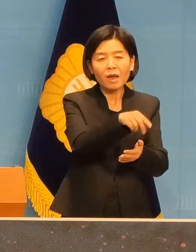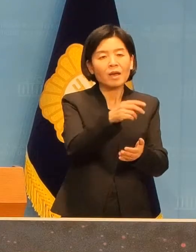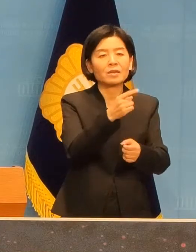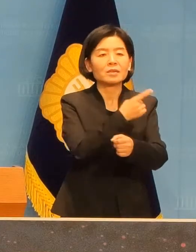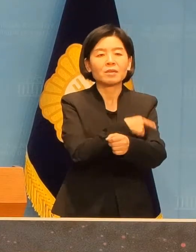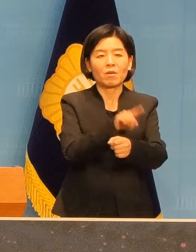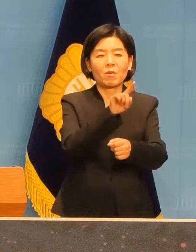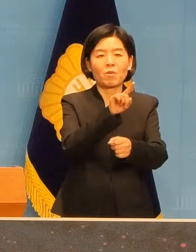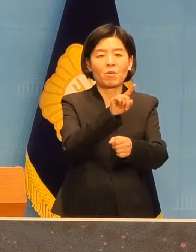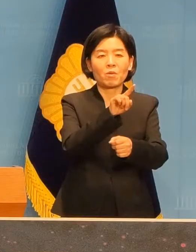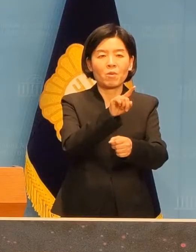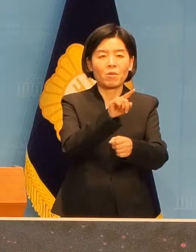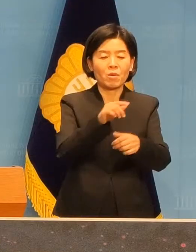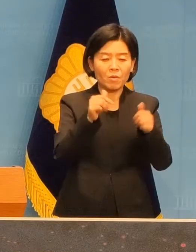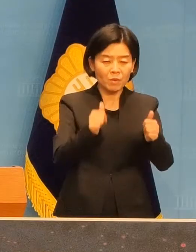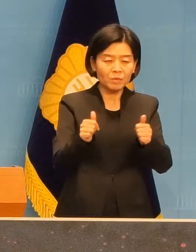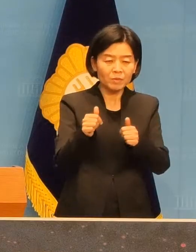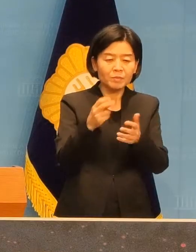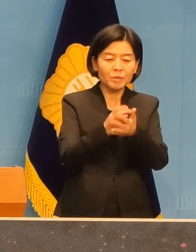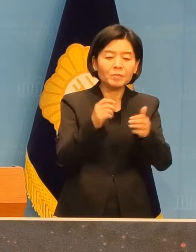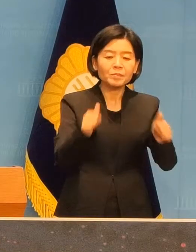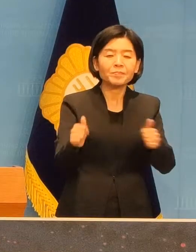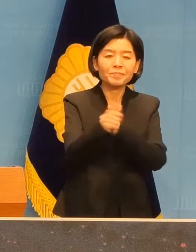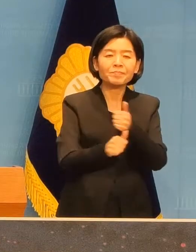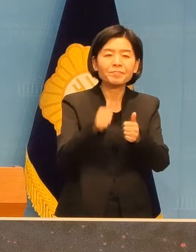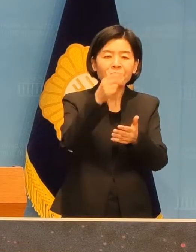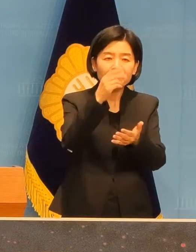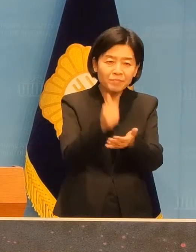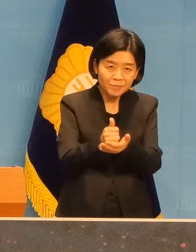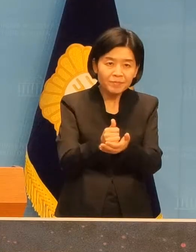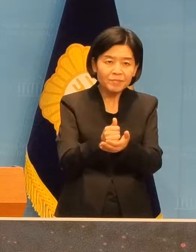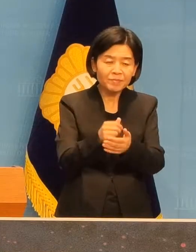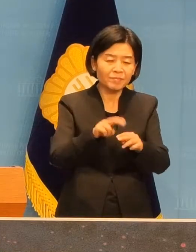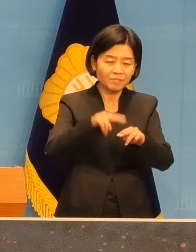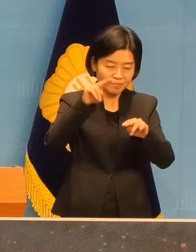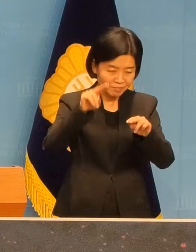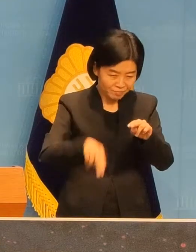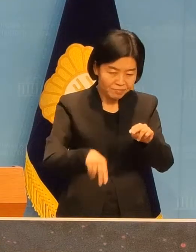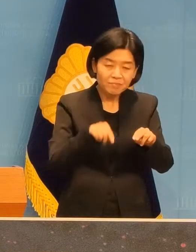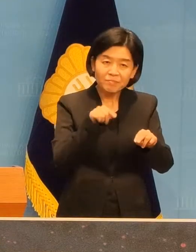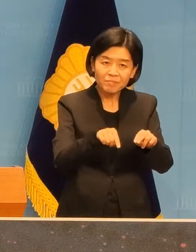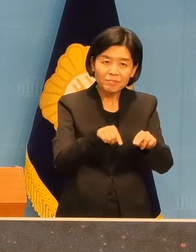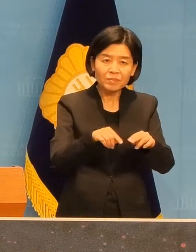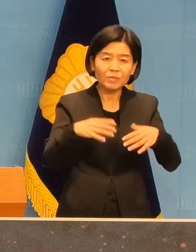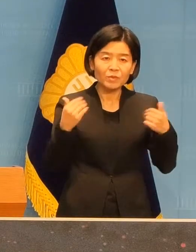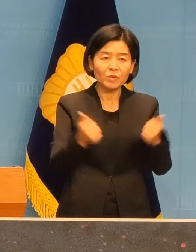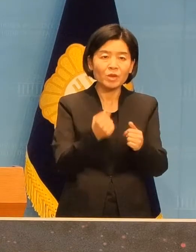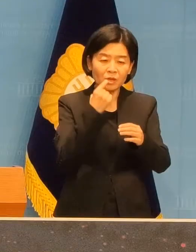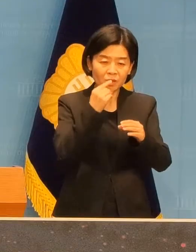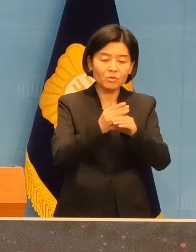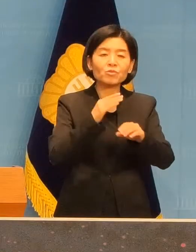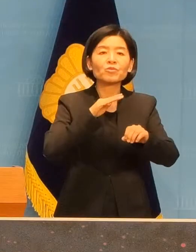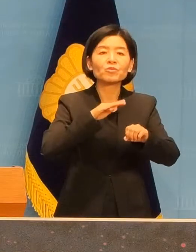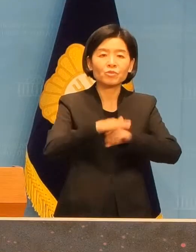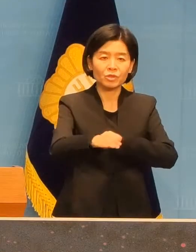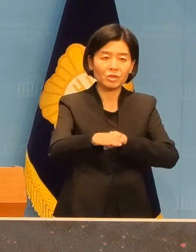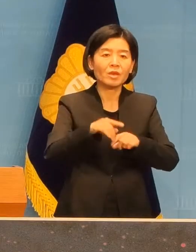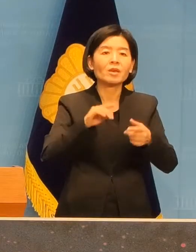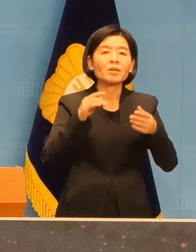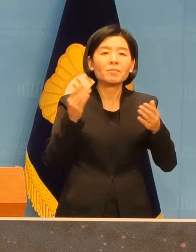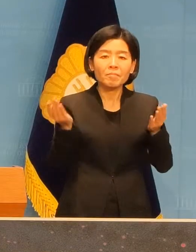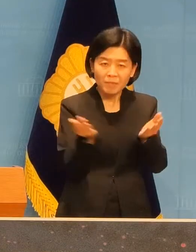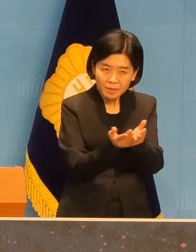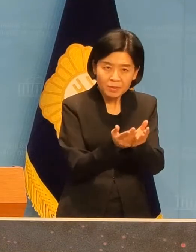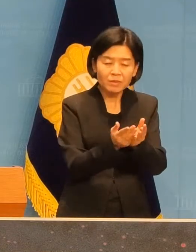그 상임위원장 자리에서 물러나는 것이 의회 민주주의에 입각한 법사위 운영 그리고